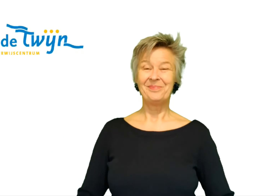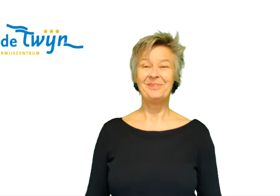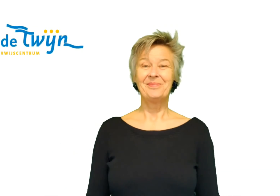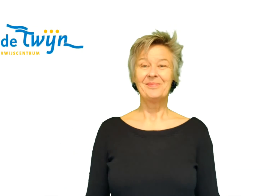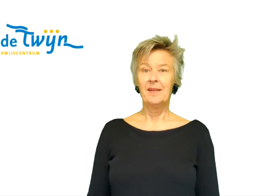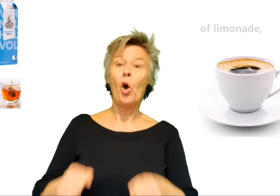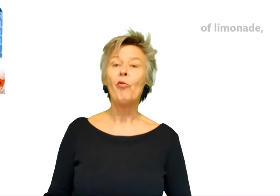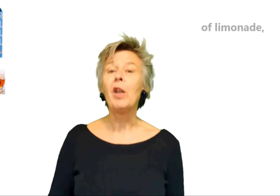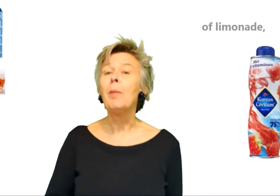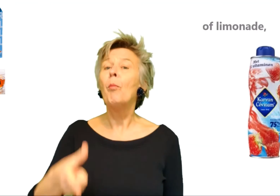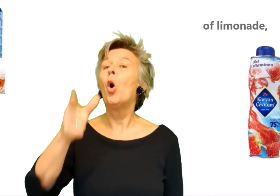Of